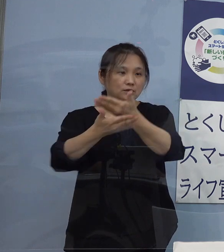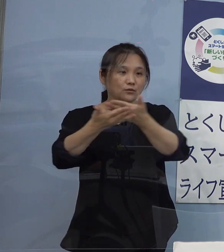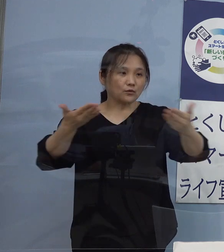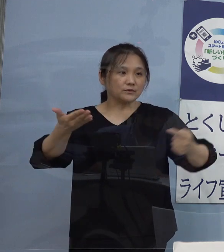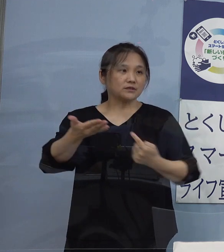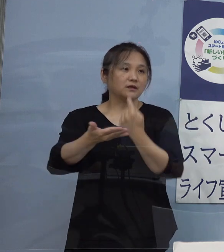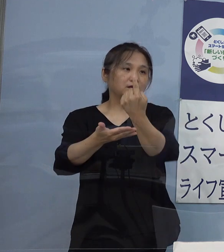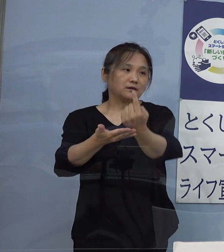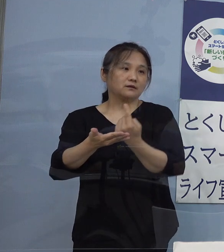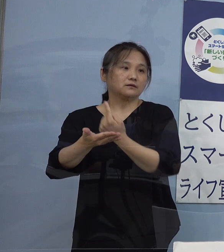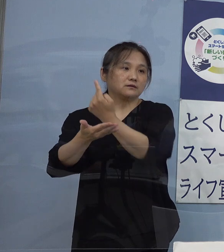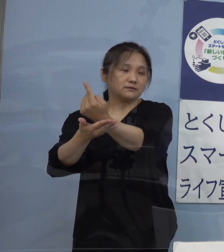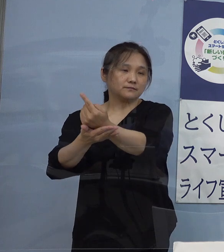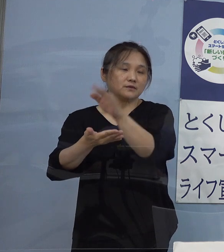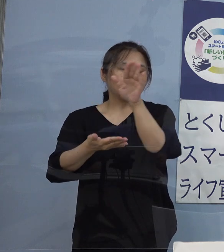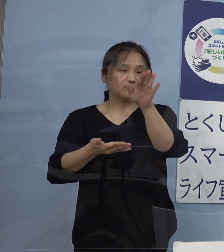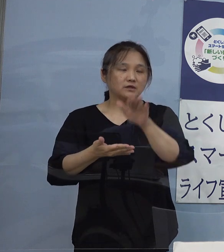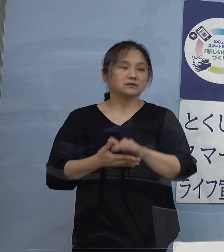されています。